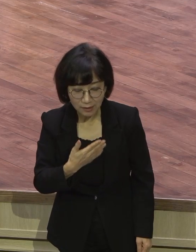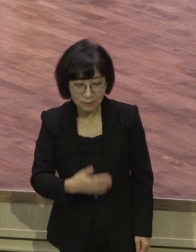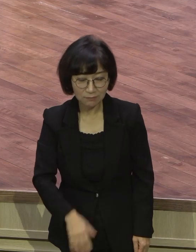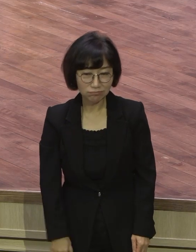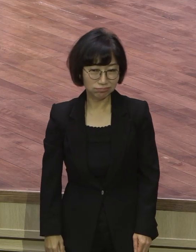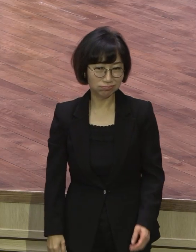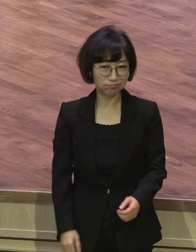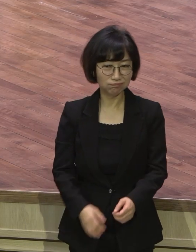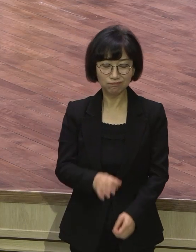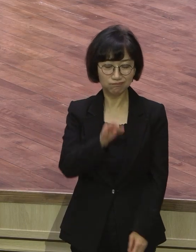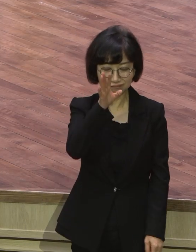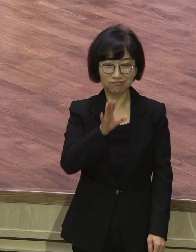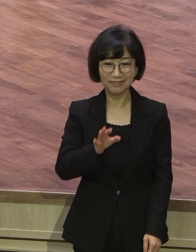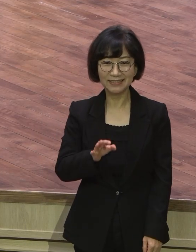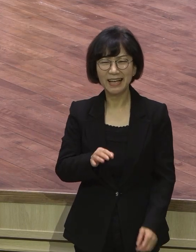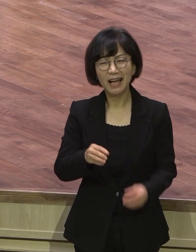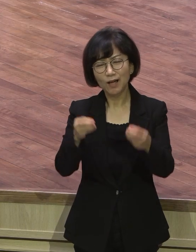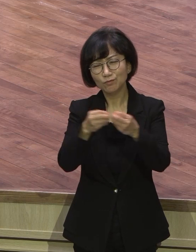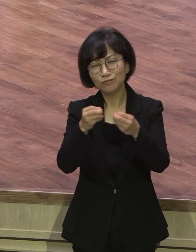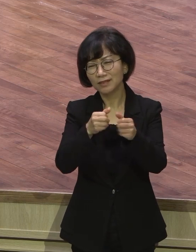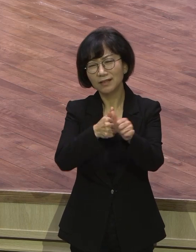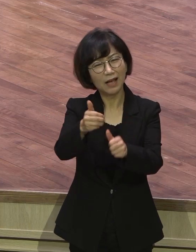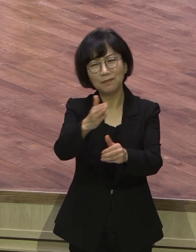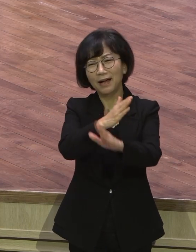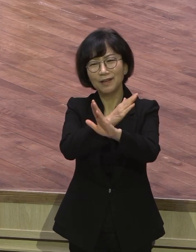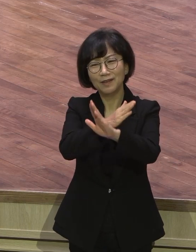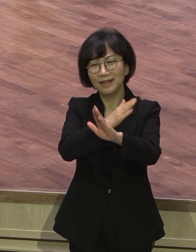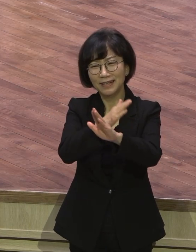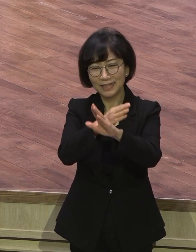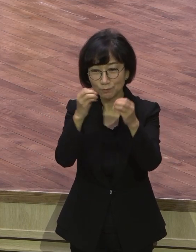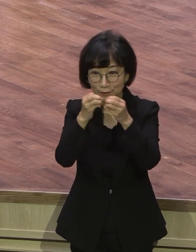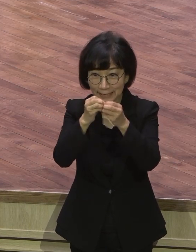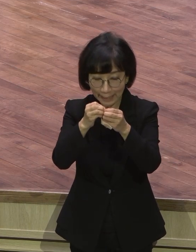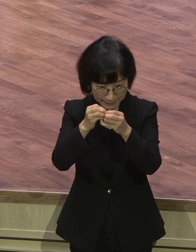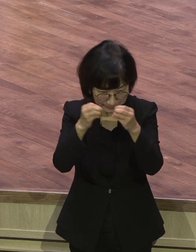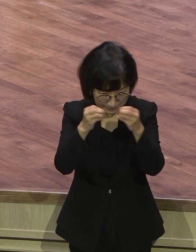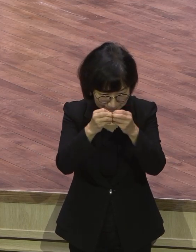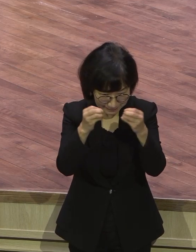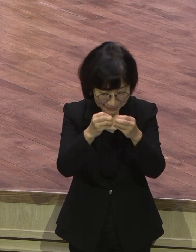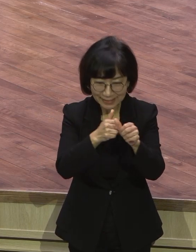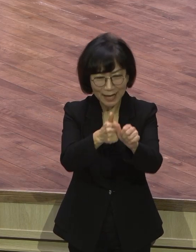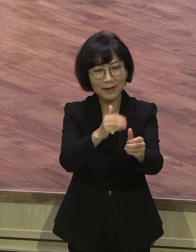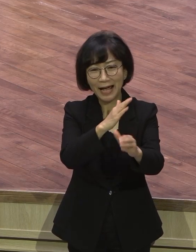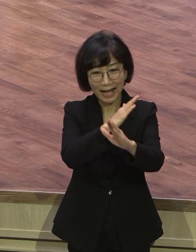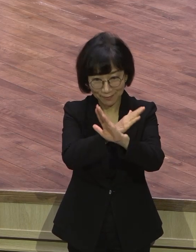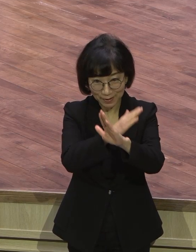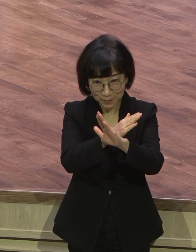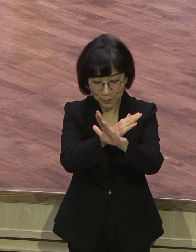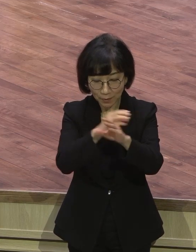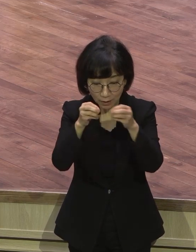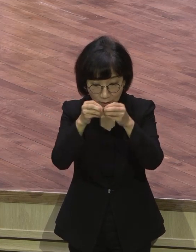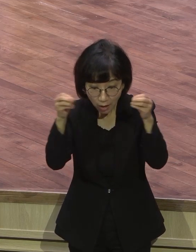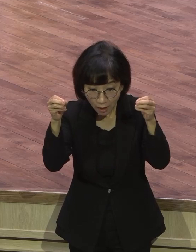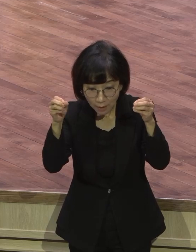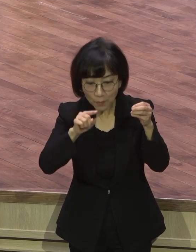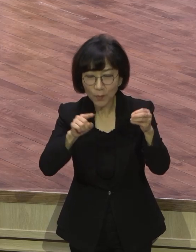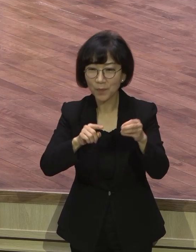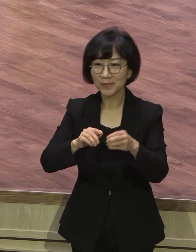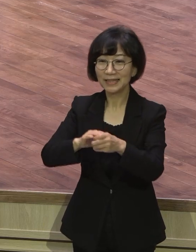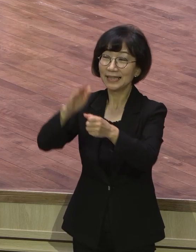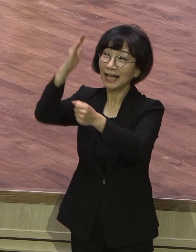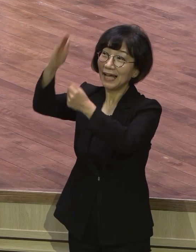돌리대될 수 없죠. 그런 말은 아닙니다. 이 말의 해석을 여러분 잘 잡아야 돼요. 하나님의 자녀된 우리가